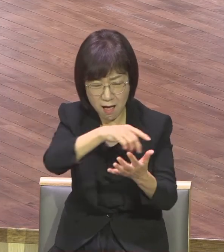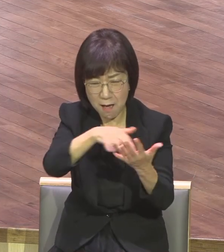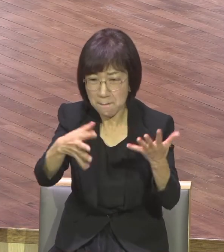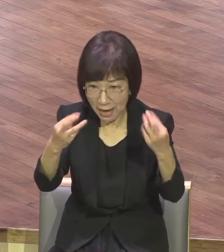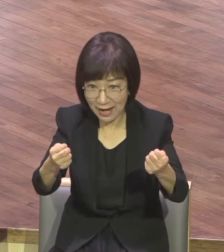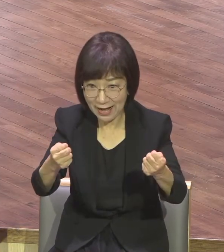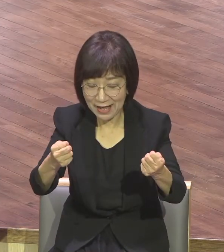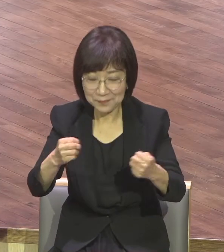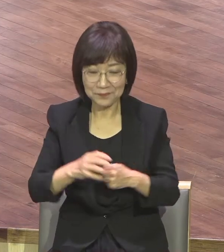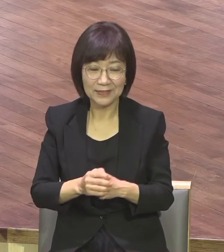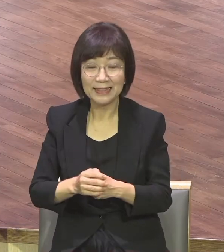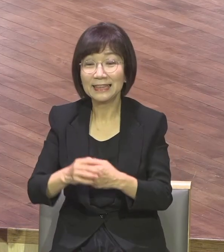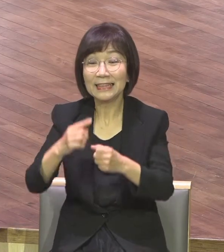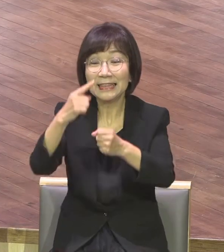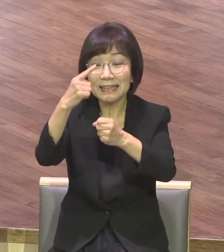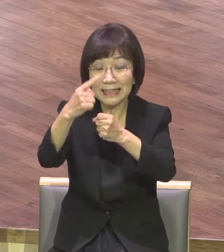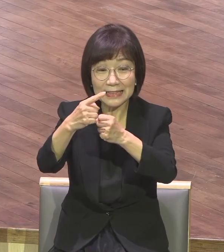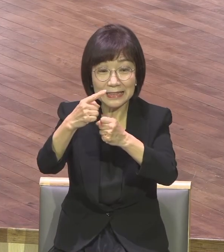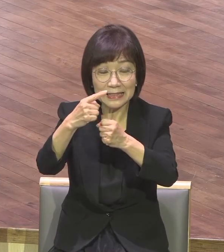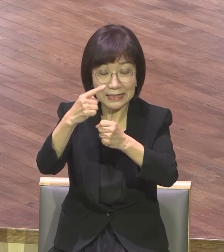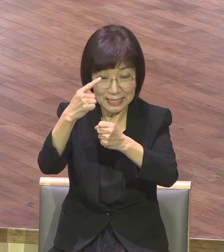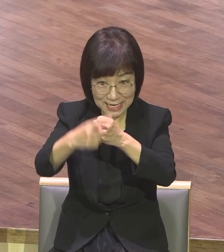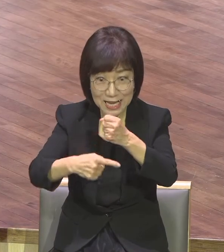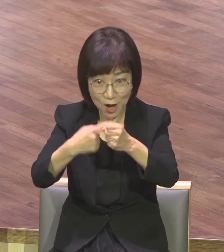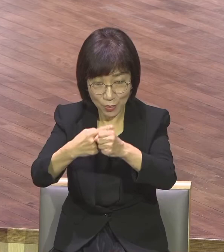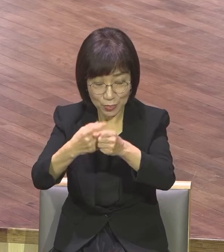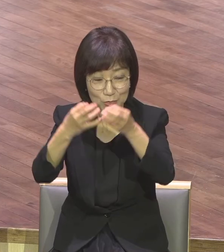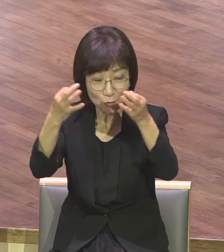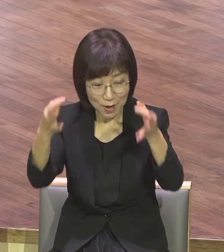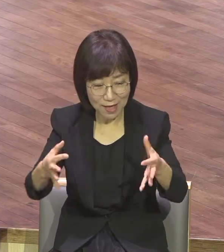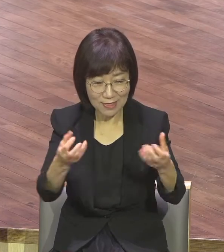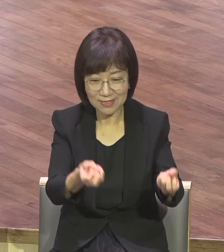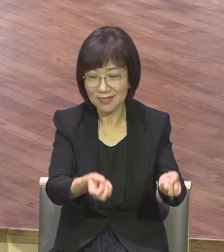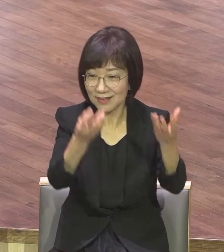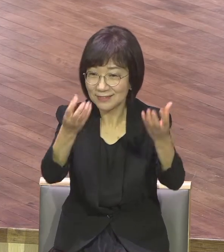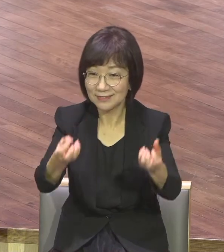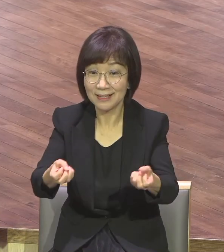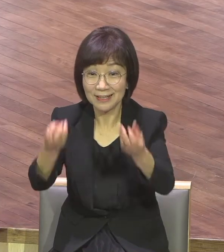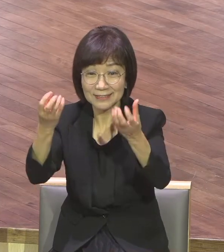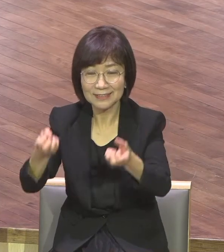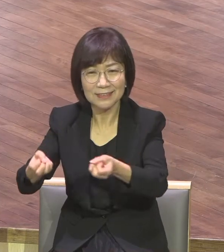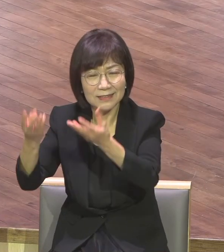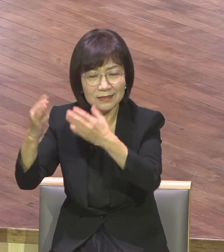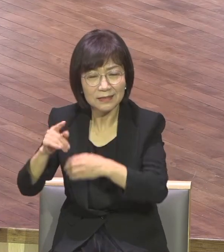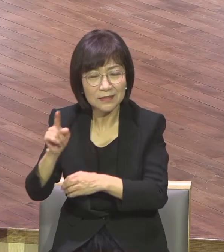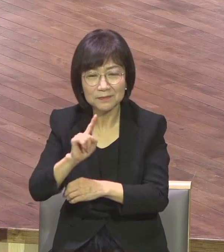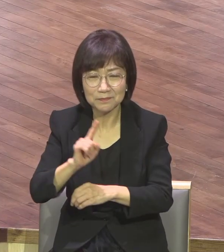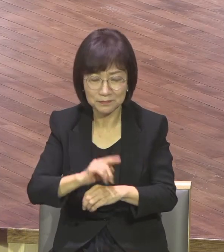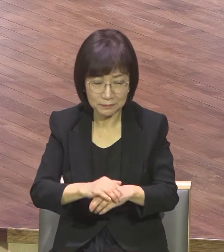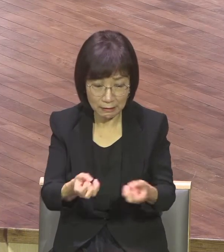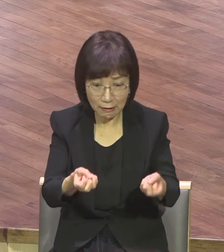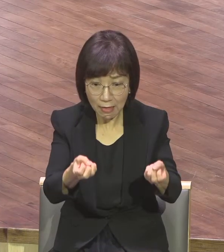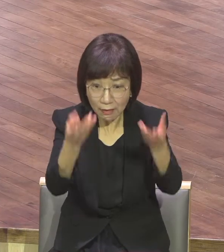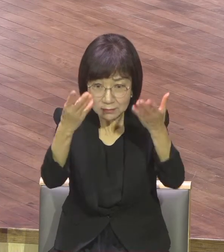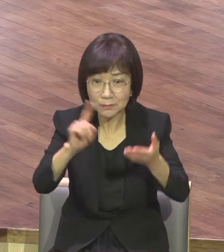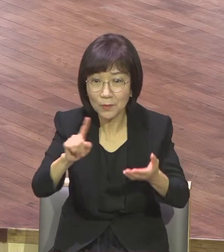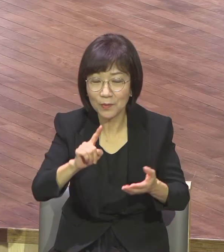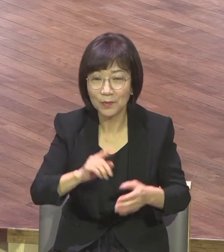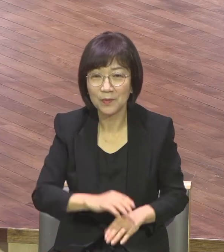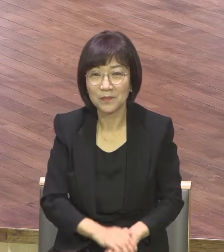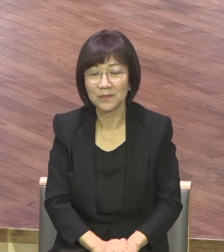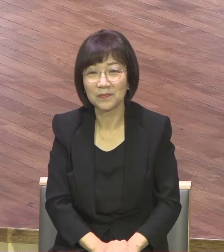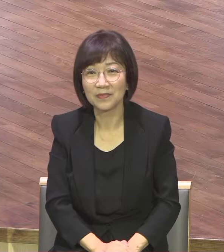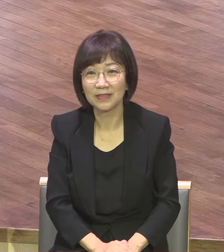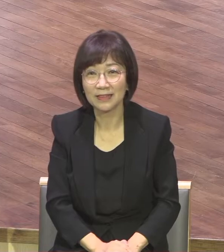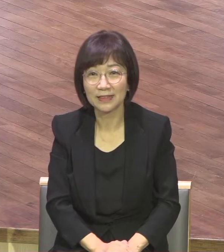1년 동안에 다 진행되는 대표적인 절기지요. 절기라는 말은 히브리 말로 하그랍니다. 하그. 하그라는 것이